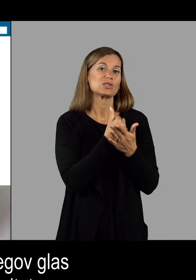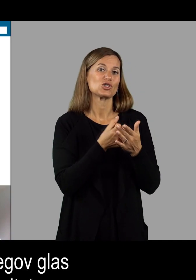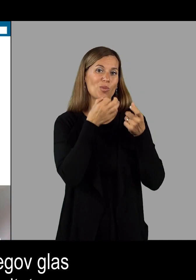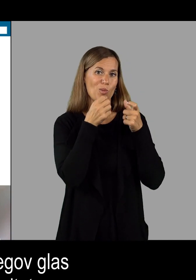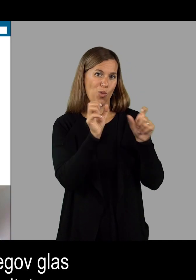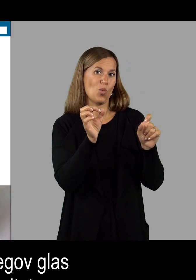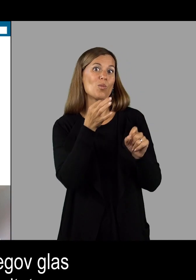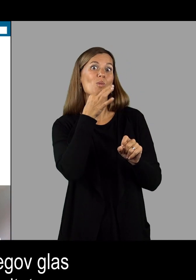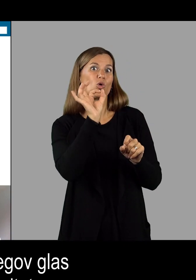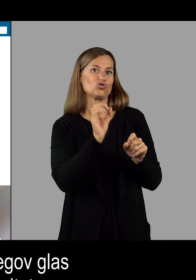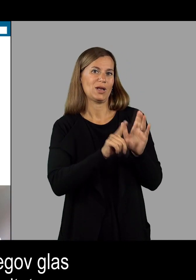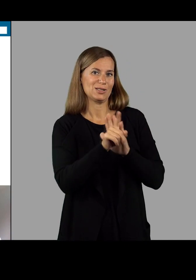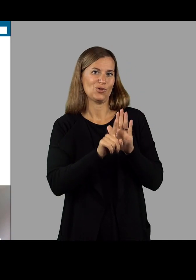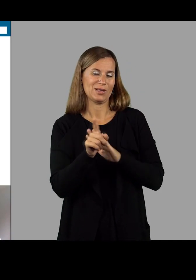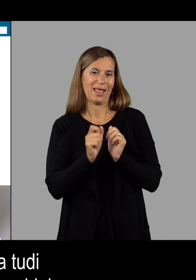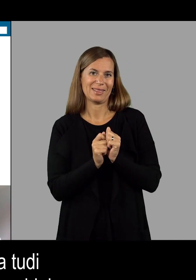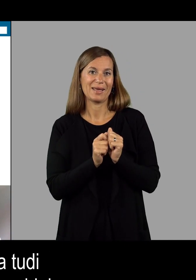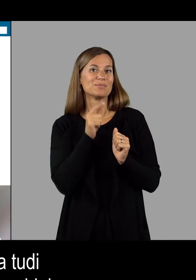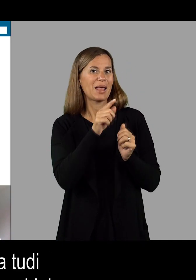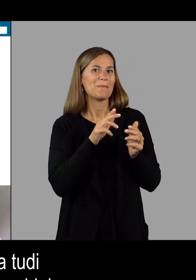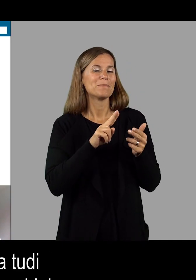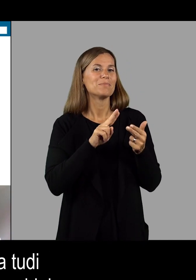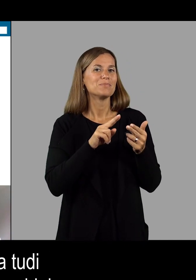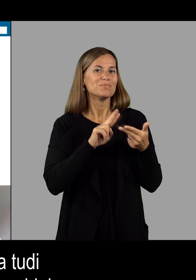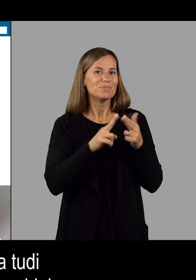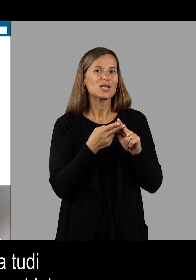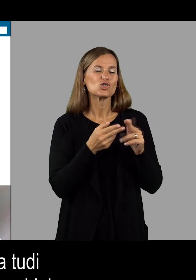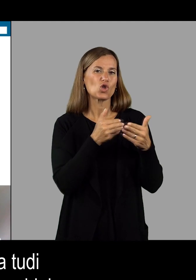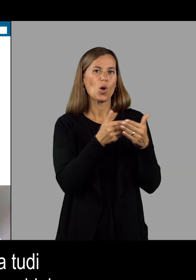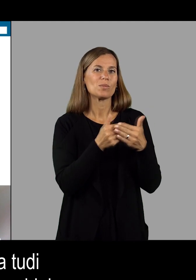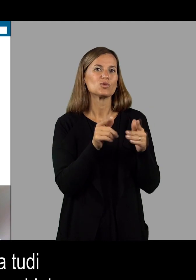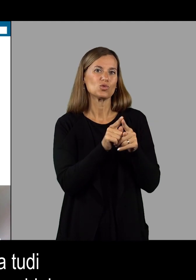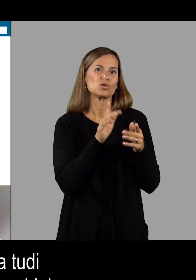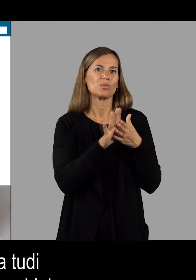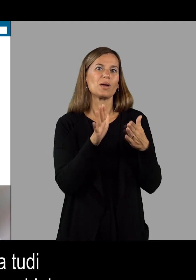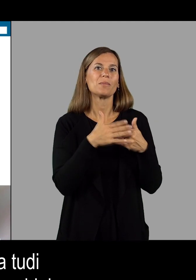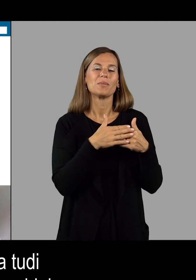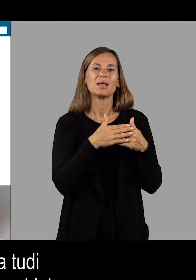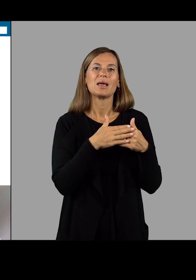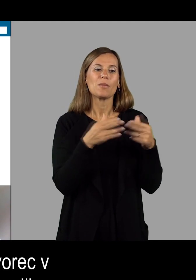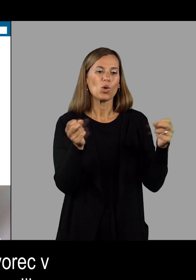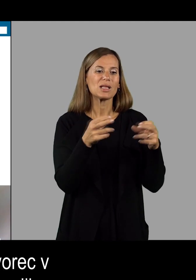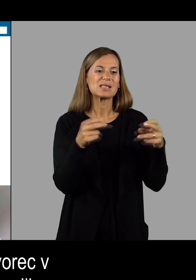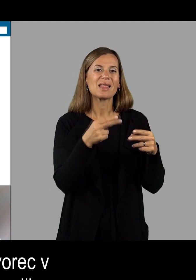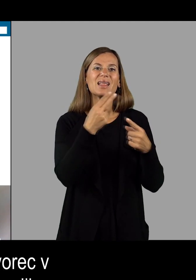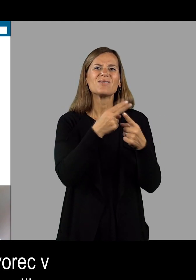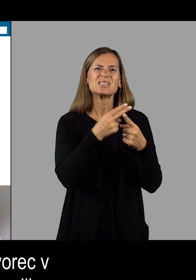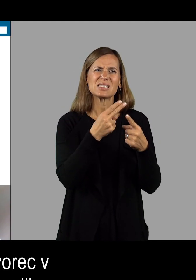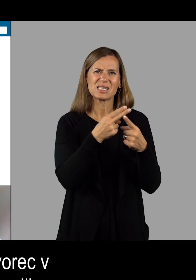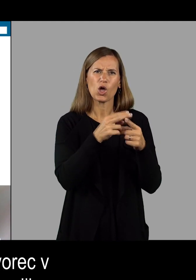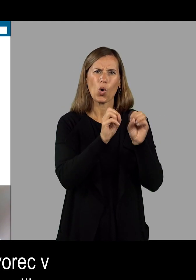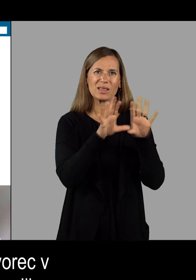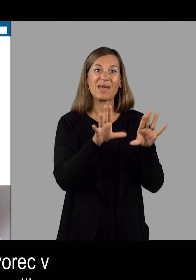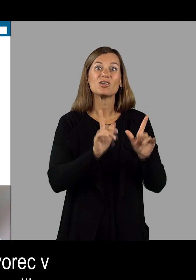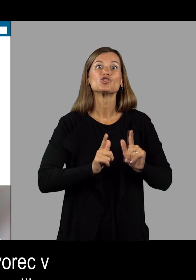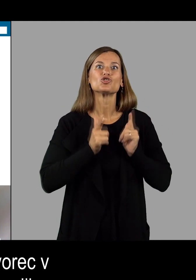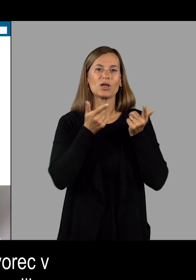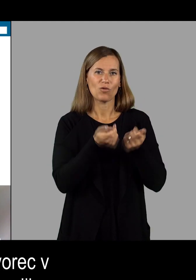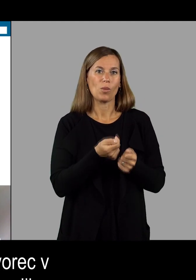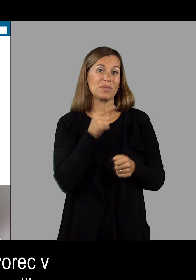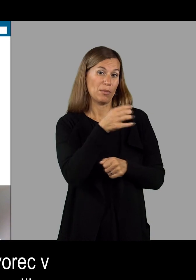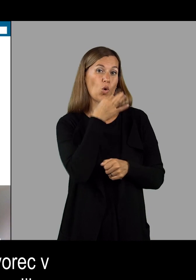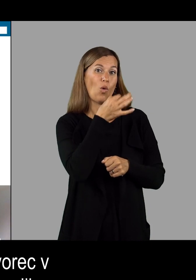boljše rezultate. Takšen pristop se uporablja tudi pri podnaslavljanju televizijskih oddaj v živo, kjer profesionalni govorec